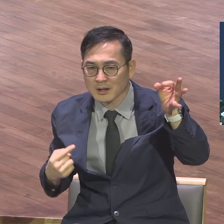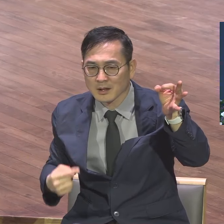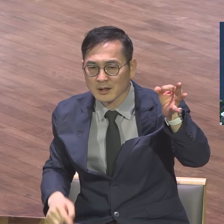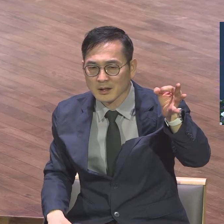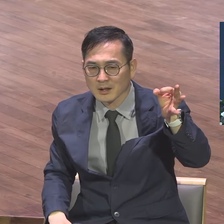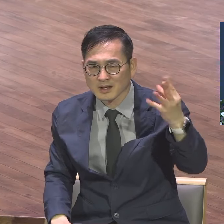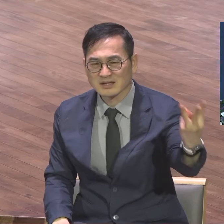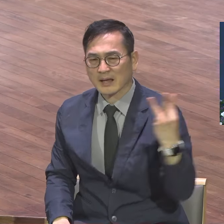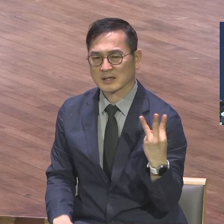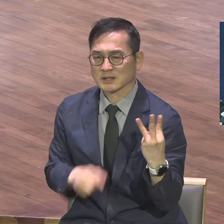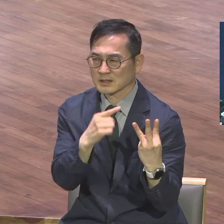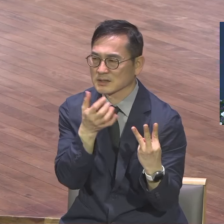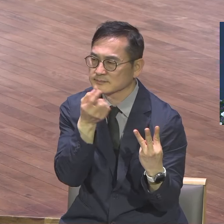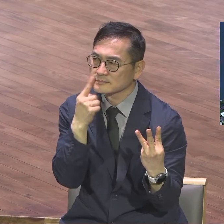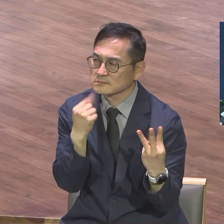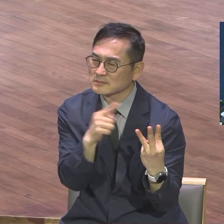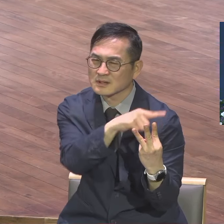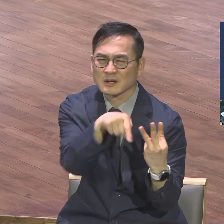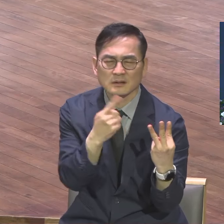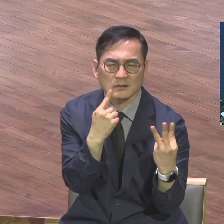몰라요.